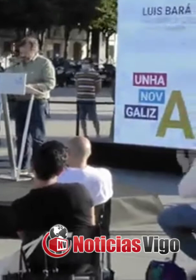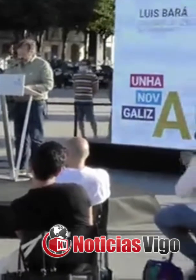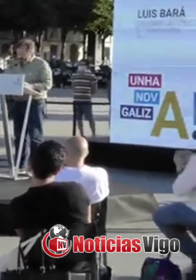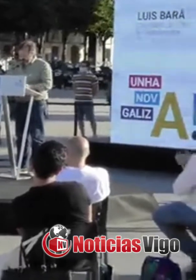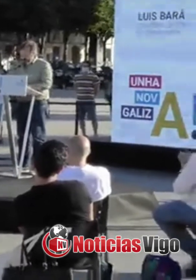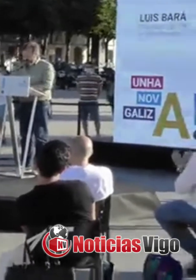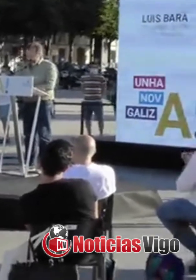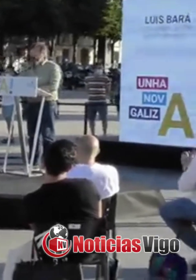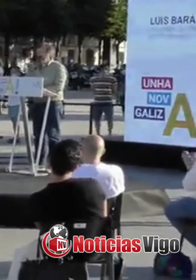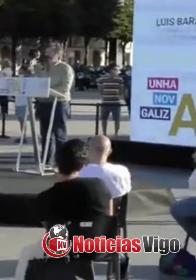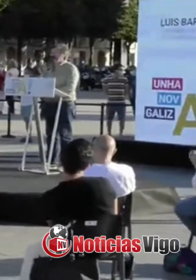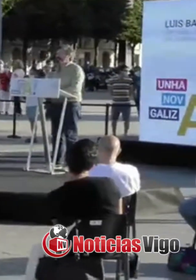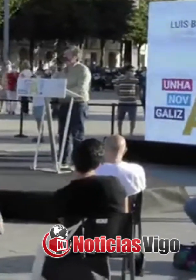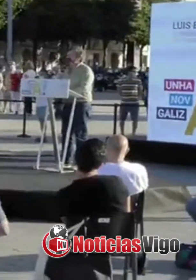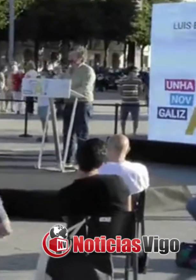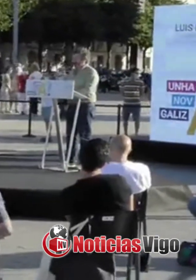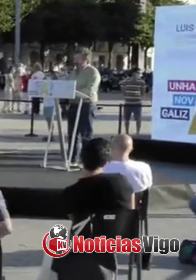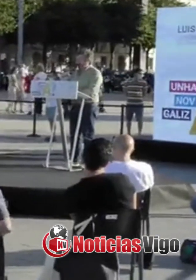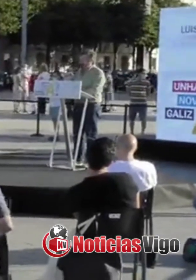Moi boa tarde, Vigo.